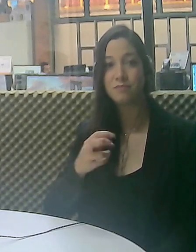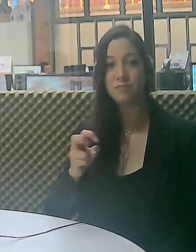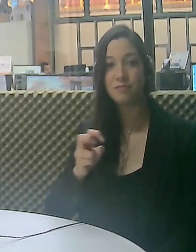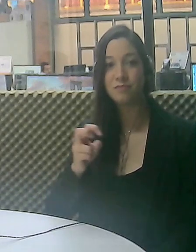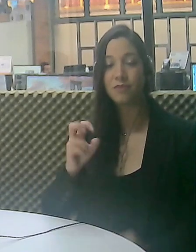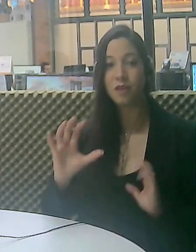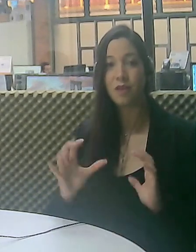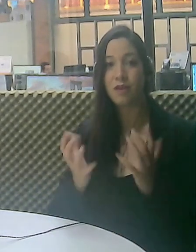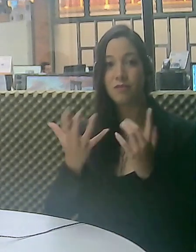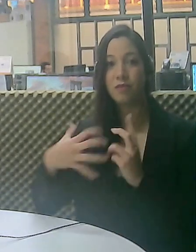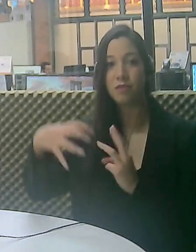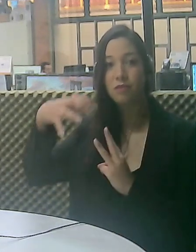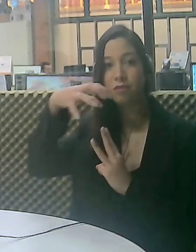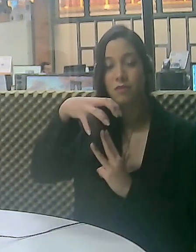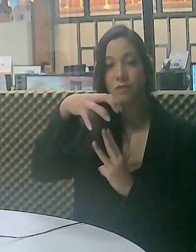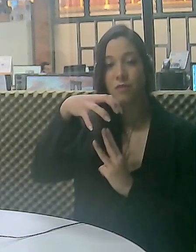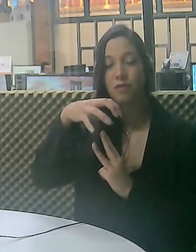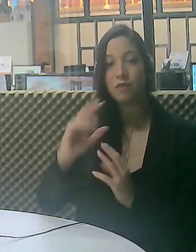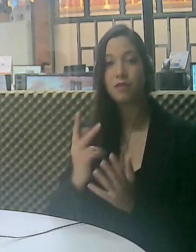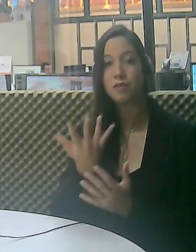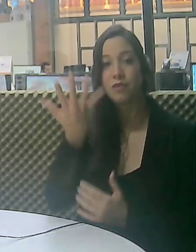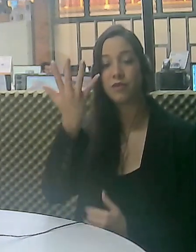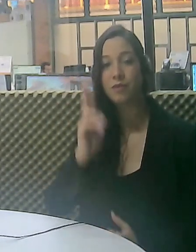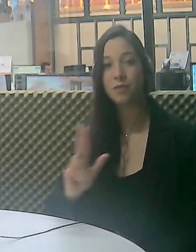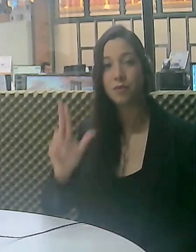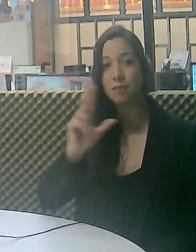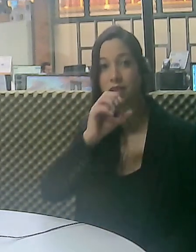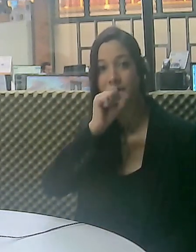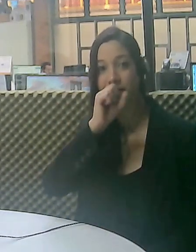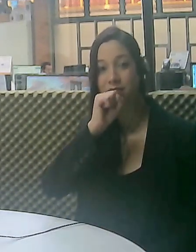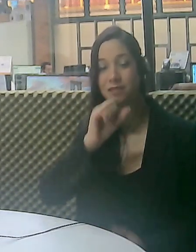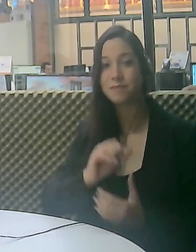Folias de Reis em Uberlândia, que acontecerá no próximo sábado.